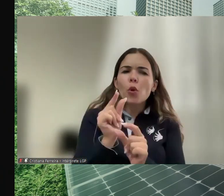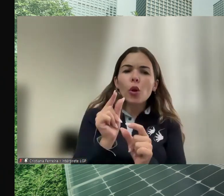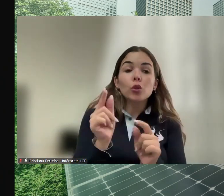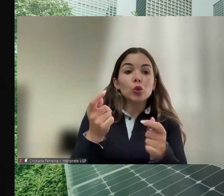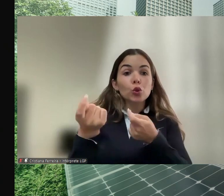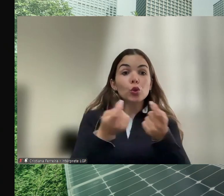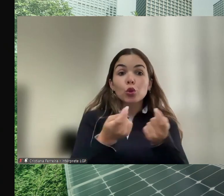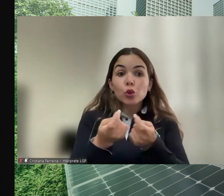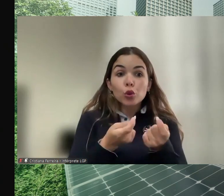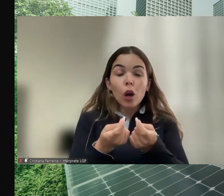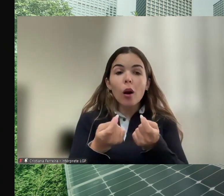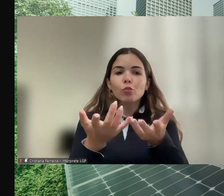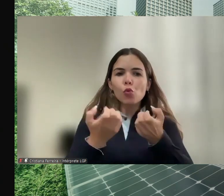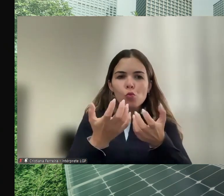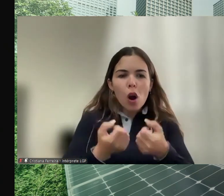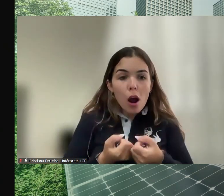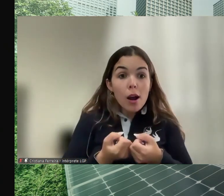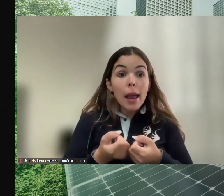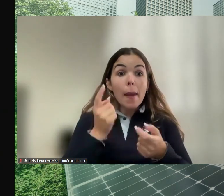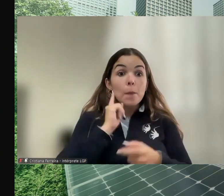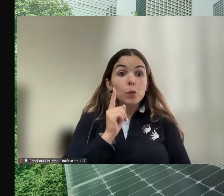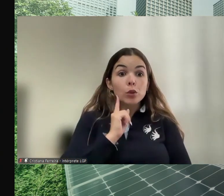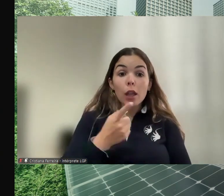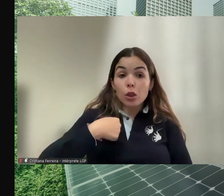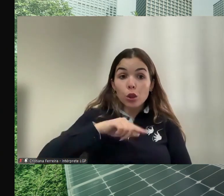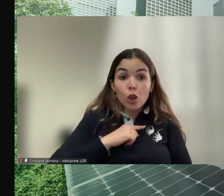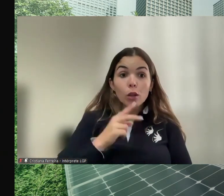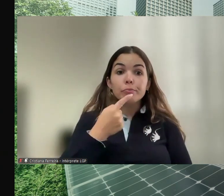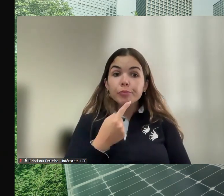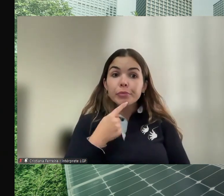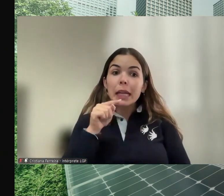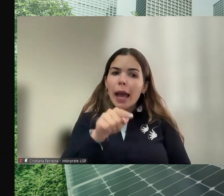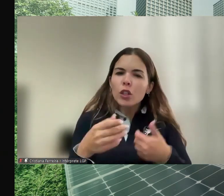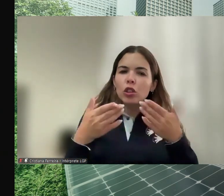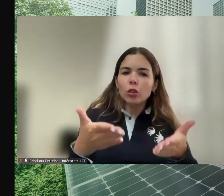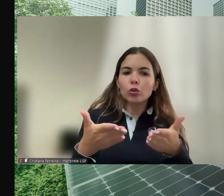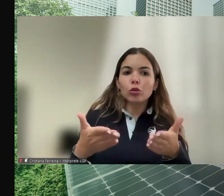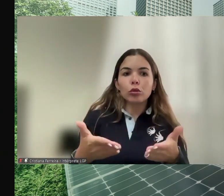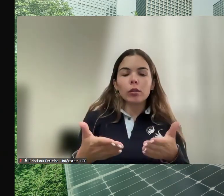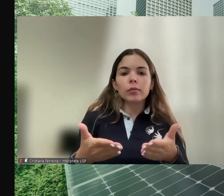consumo. É muito importante nós termos percepção que este contributo